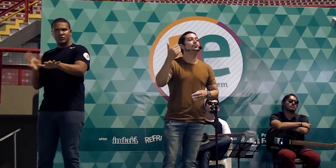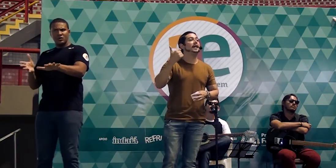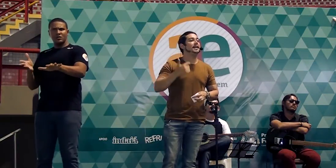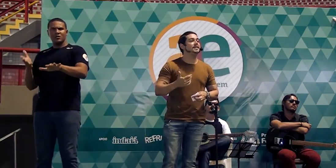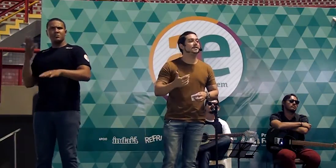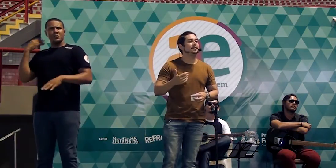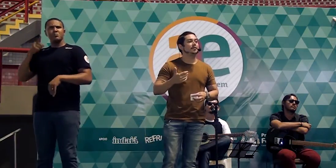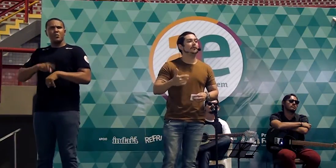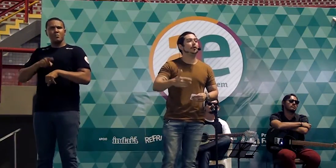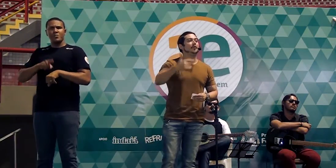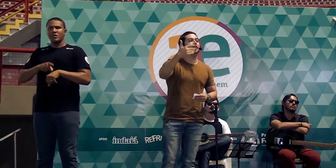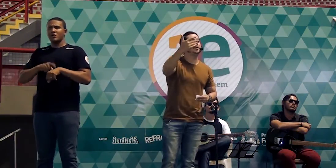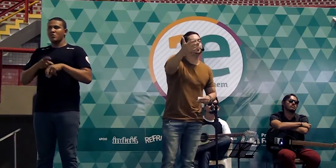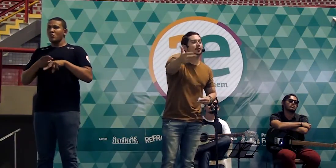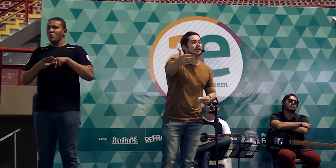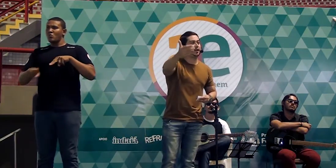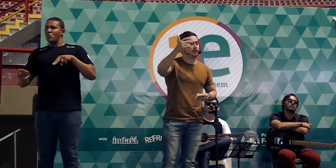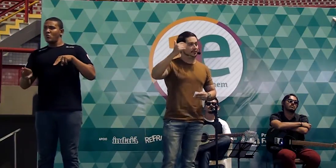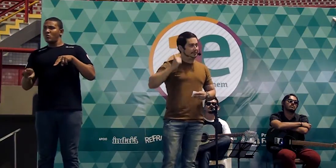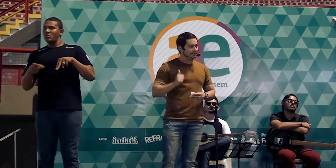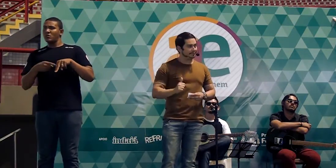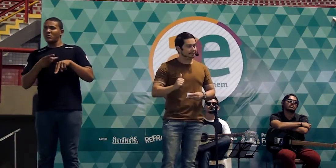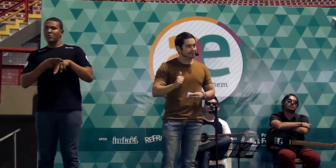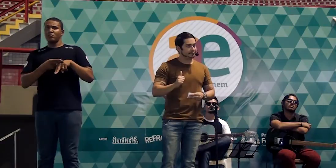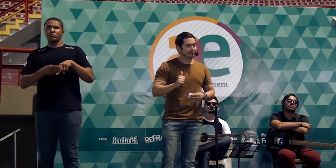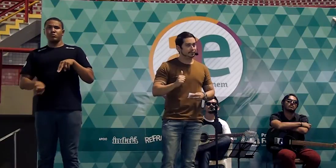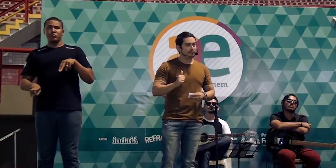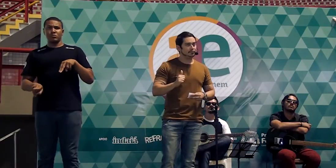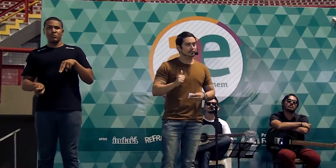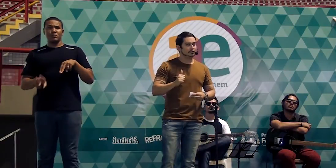que a nudez foi uma forma de protesto.